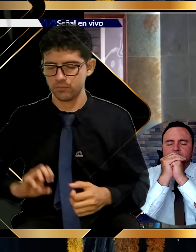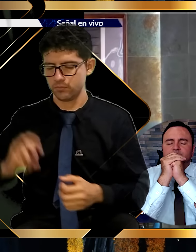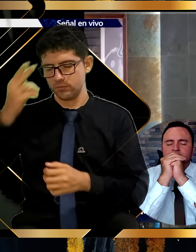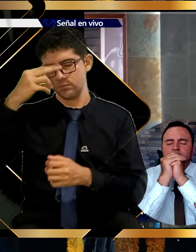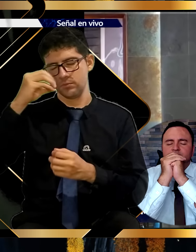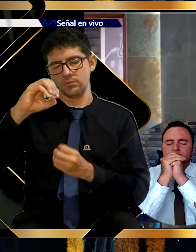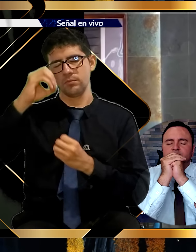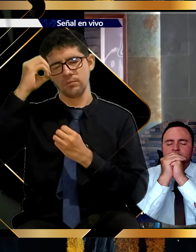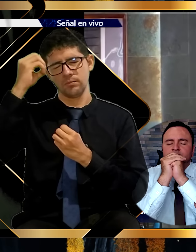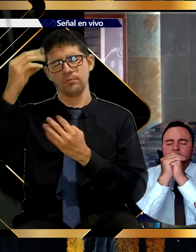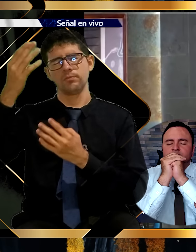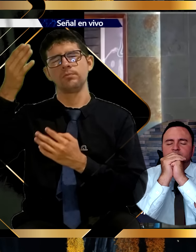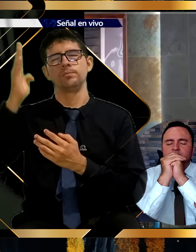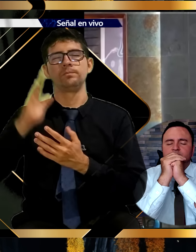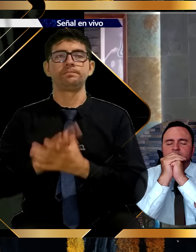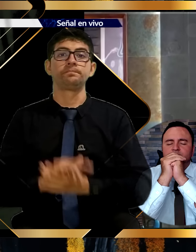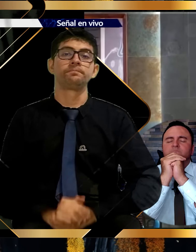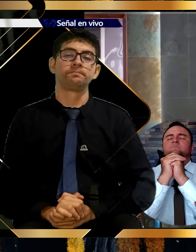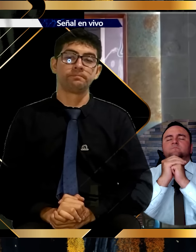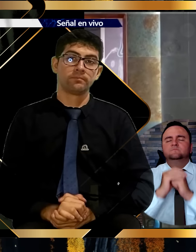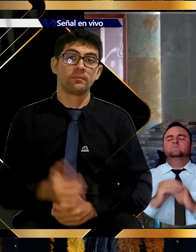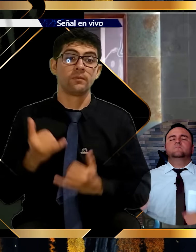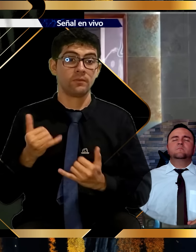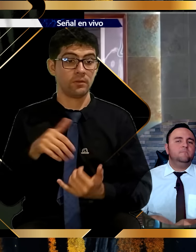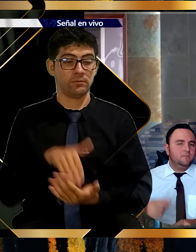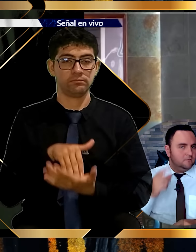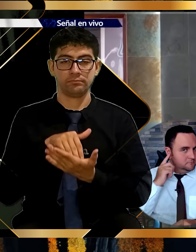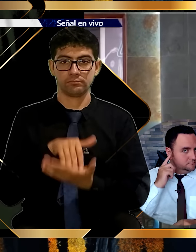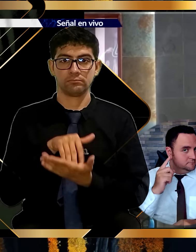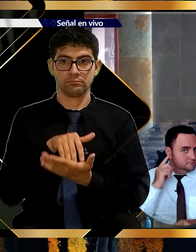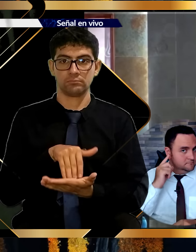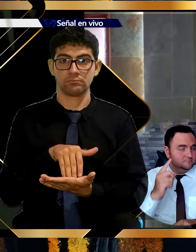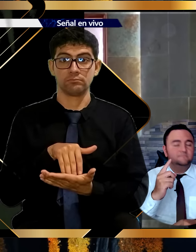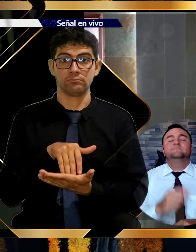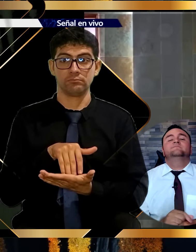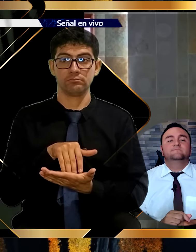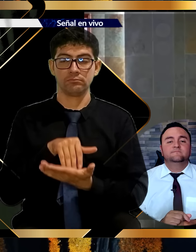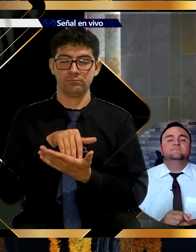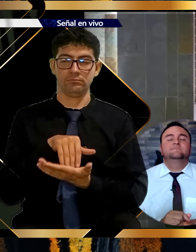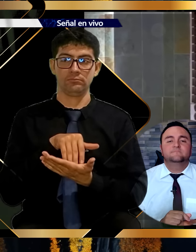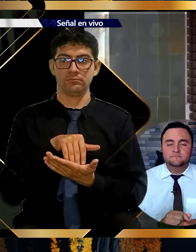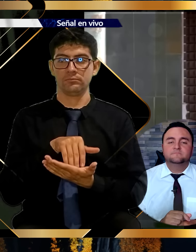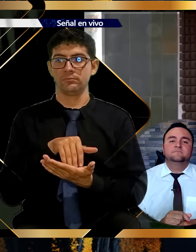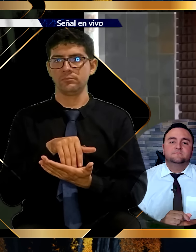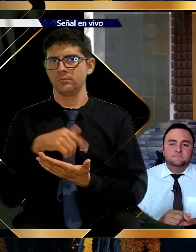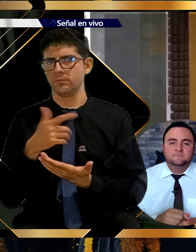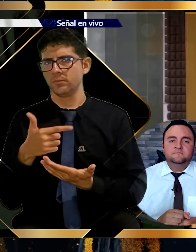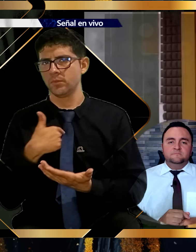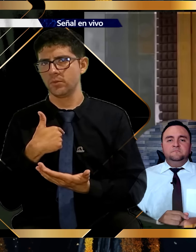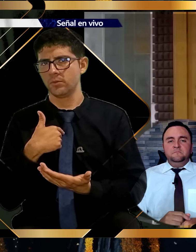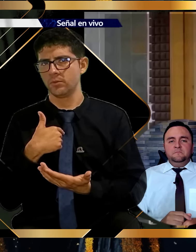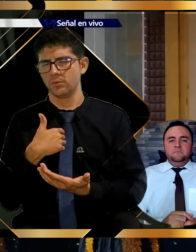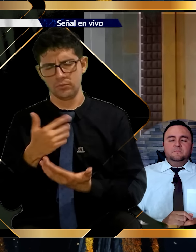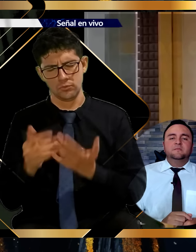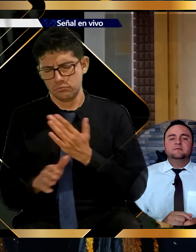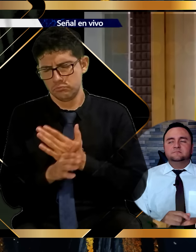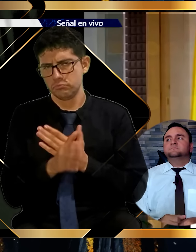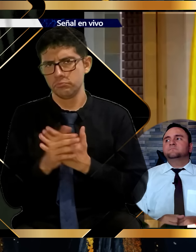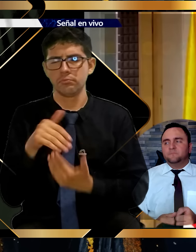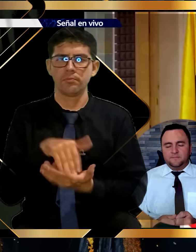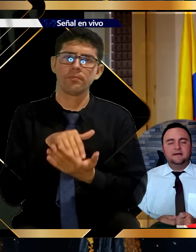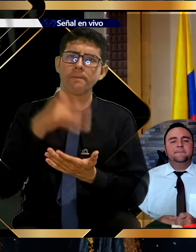Están hablando aquí de permanecer. Yo escuché a los coros de los niños permanecer, ¿verdad? Entonces yo no voy a permanecer. ¿Por qué creo yo que